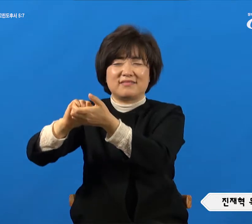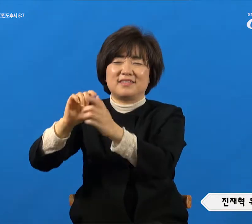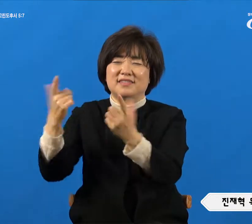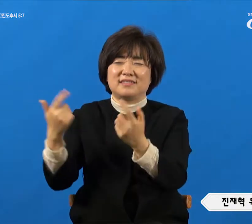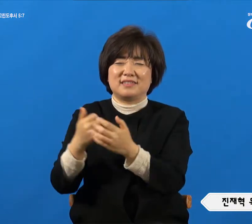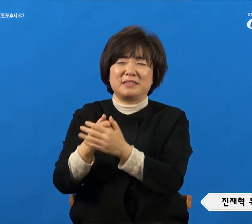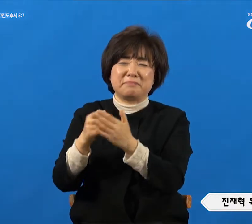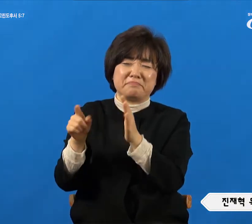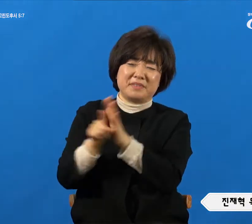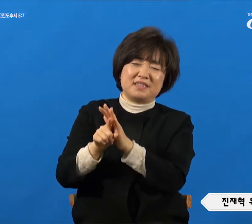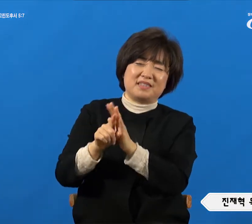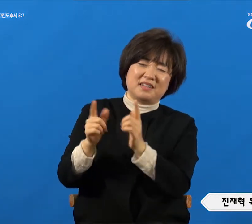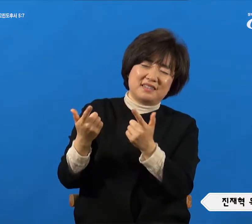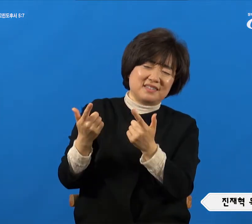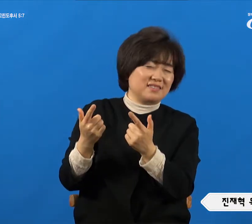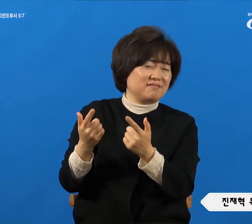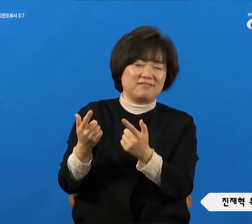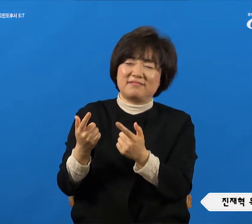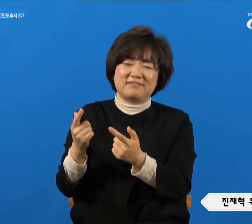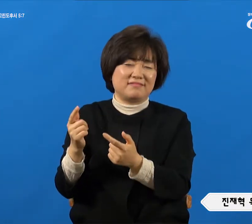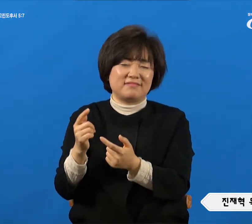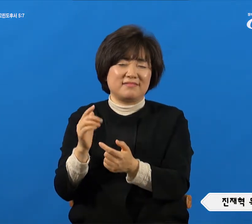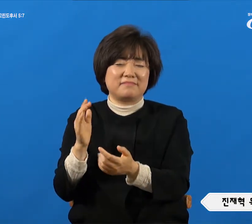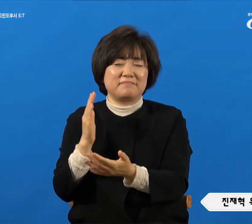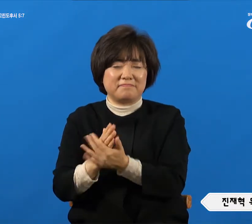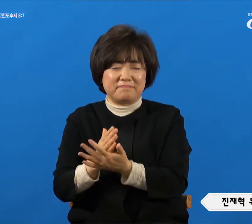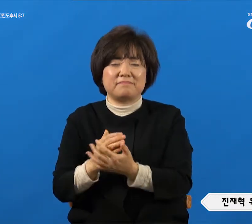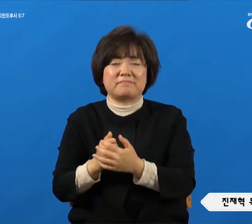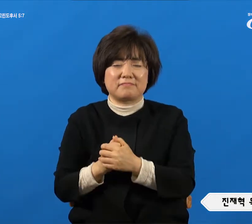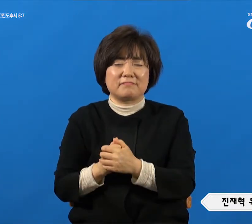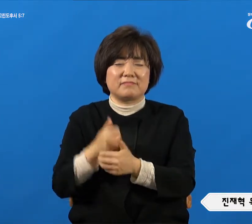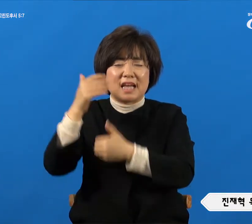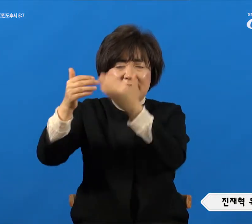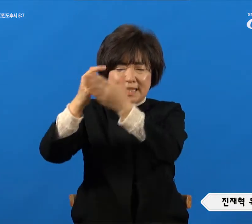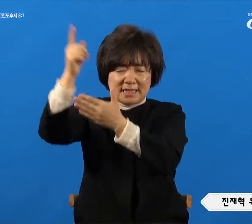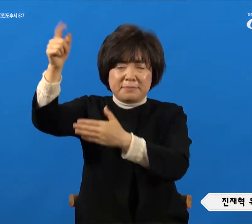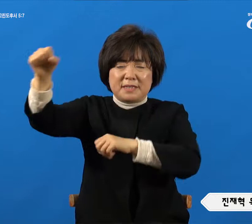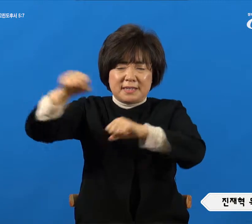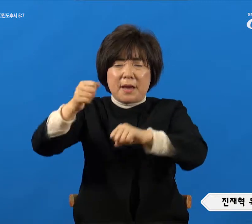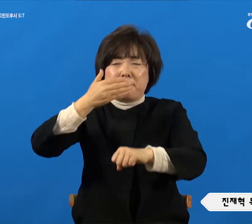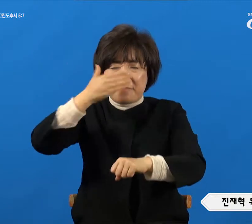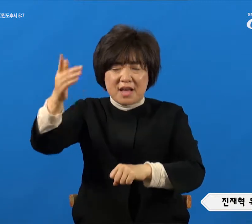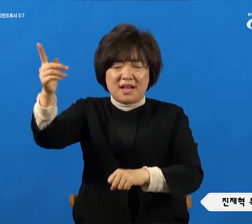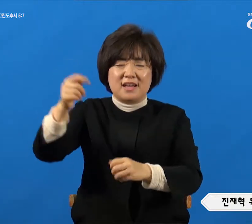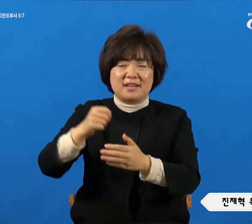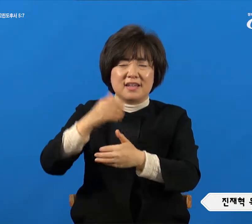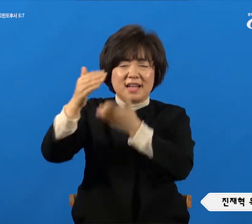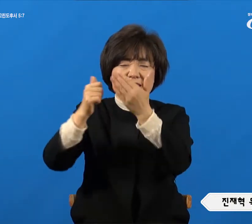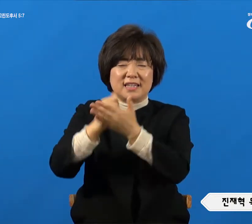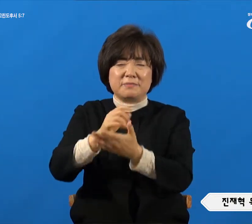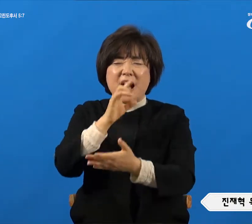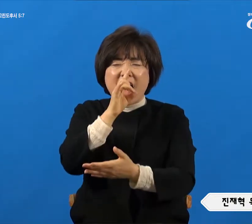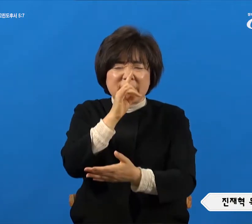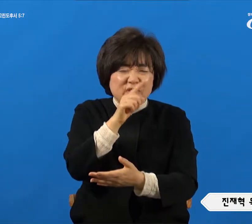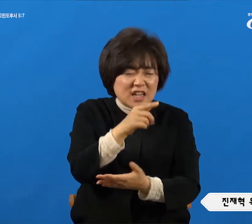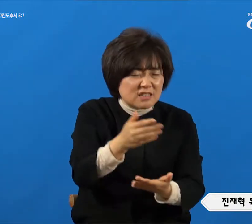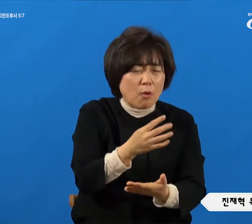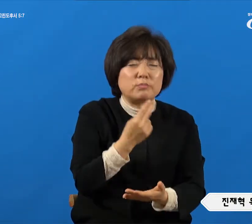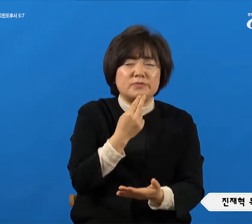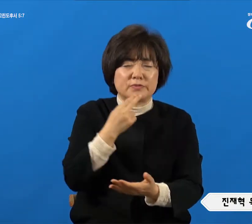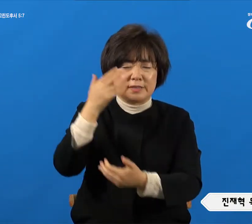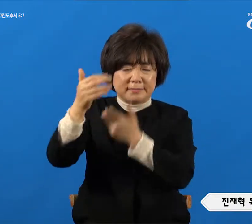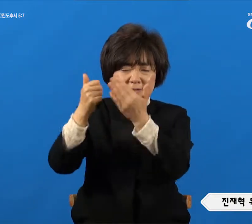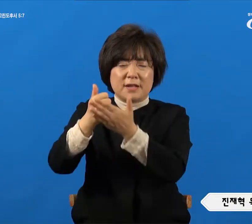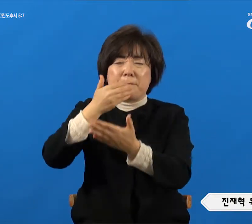크심을 의지합니다. 하나님께서 행하십니다. 그분에게 불가능이 없습니다.